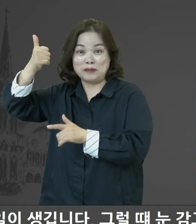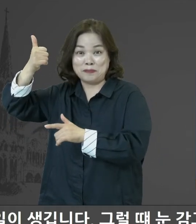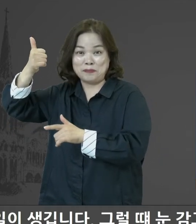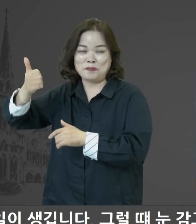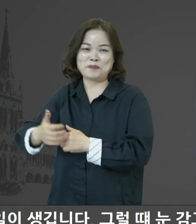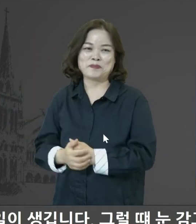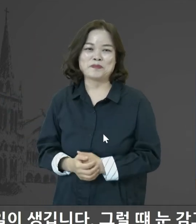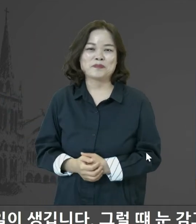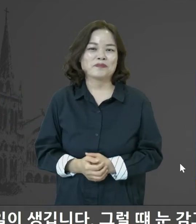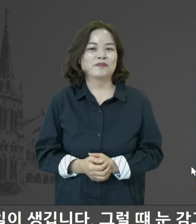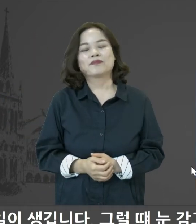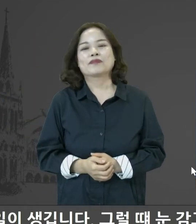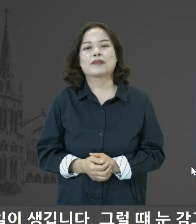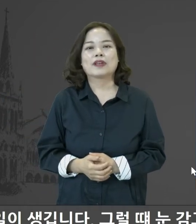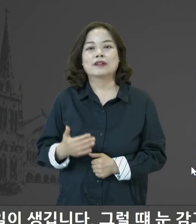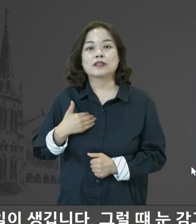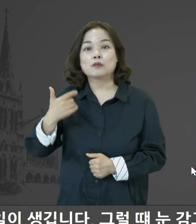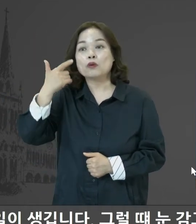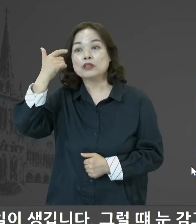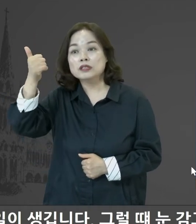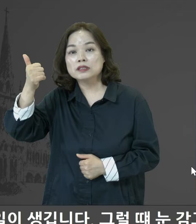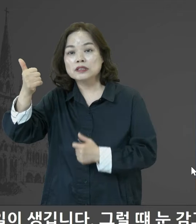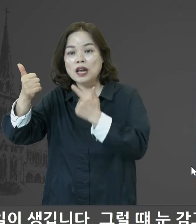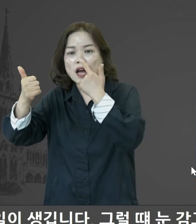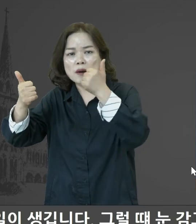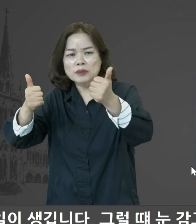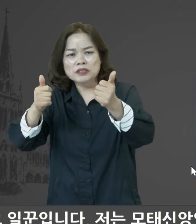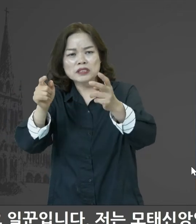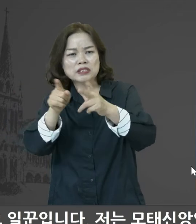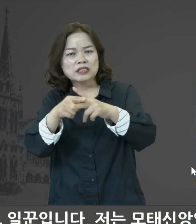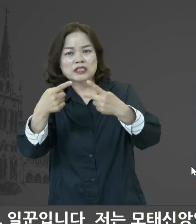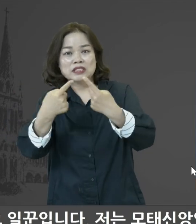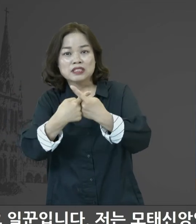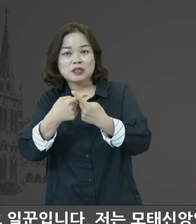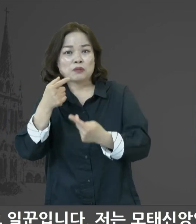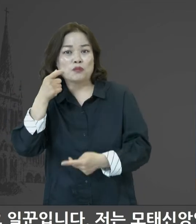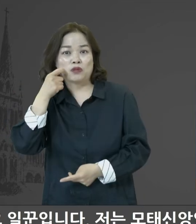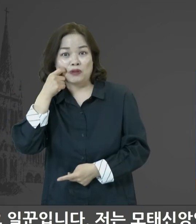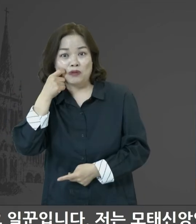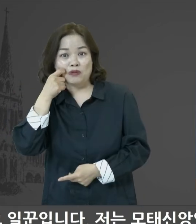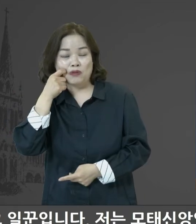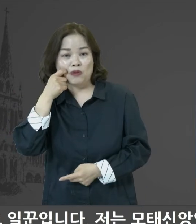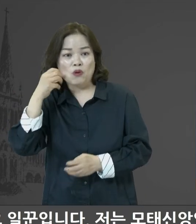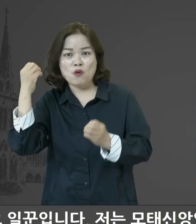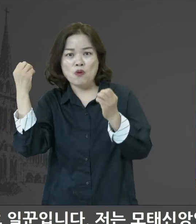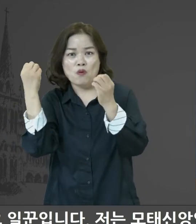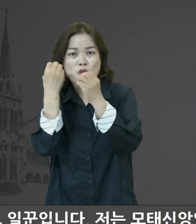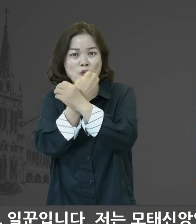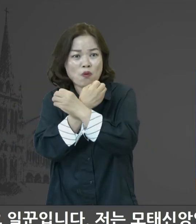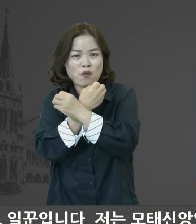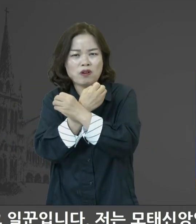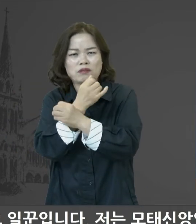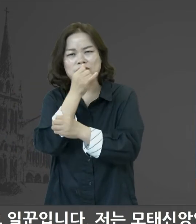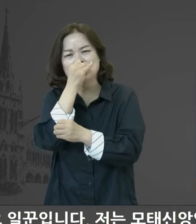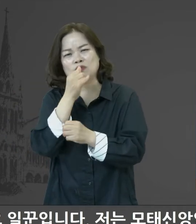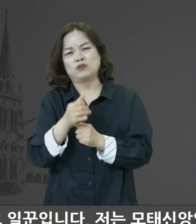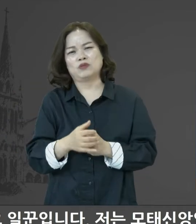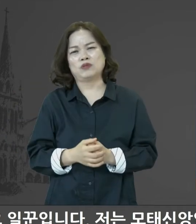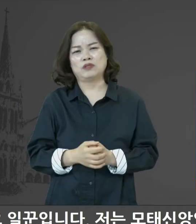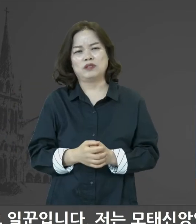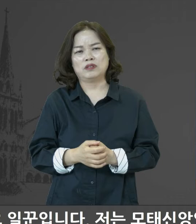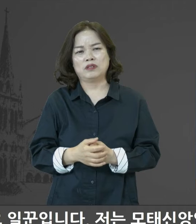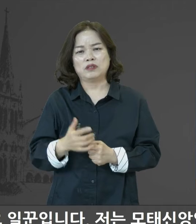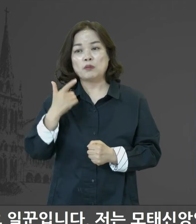그런 제가 저희 아버지를 잘 이해하지 못하고 있었고 오해했을 때가 있었습니다.